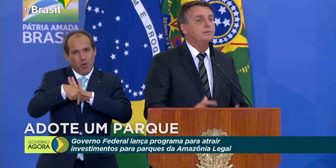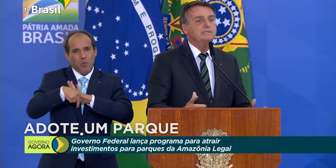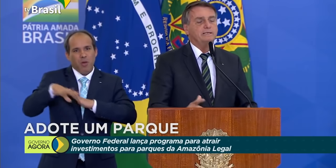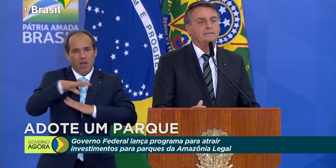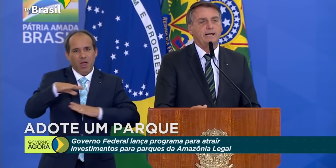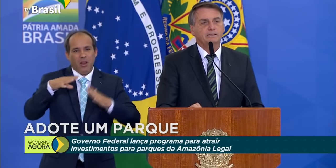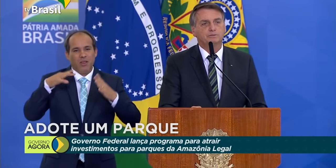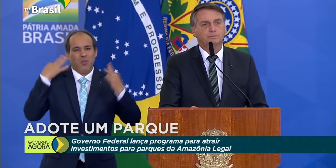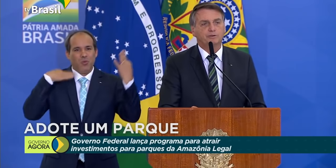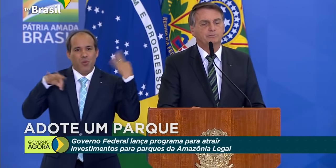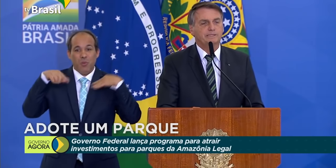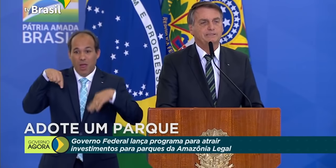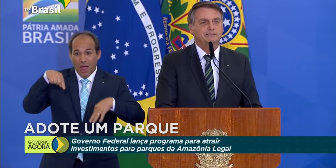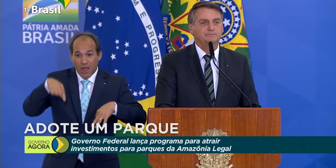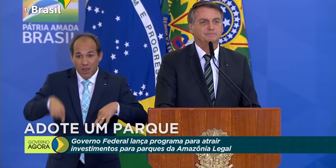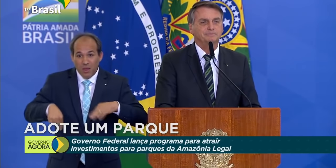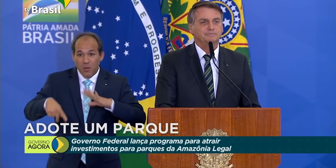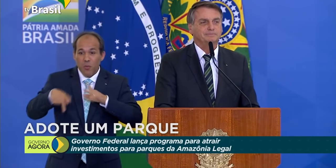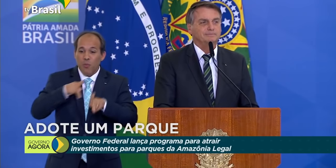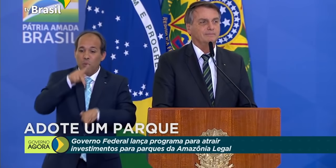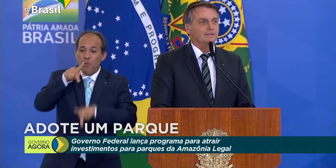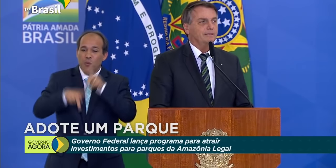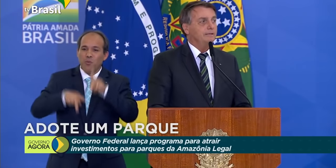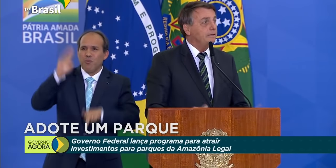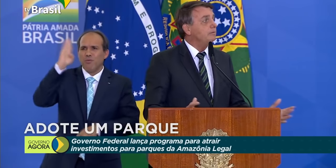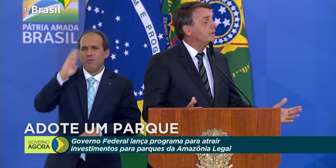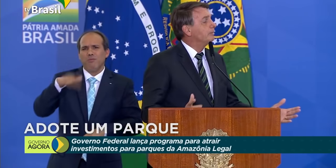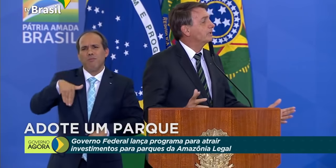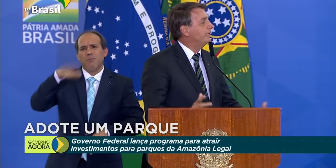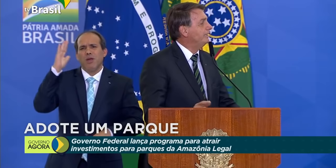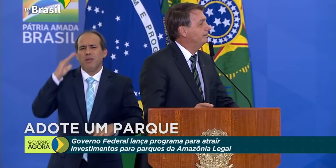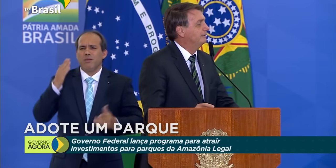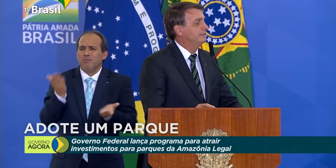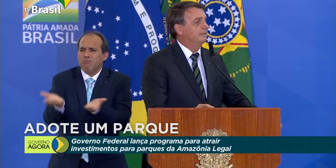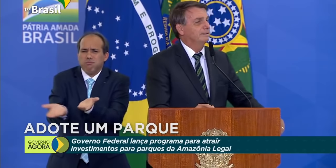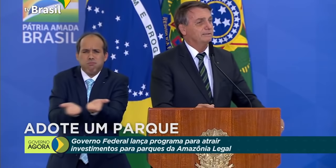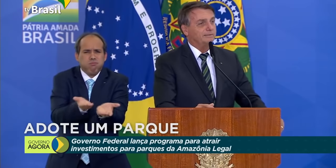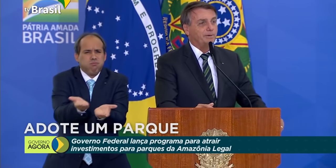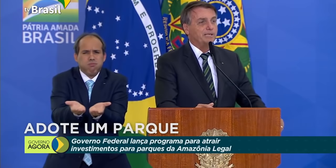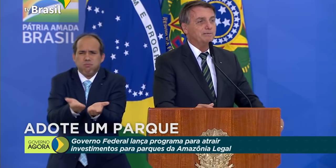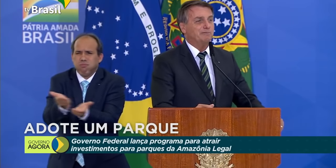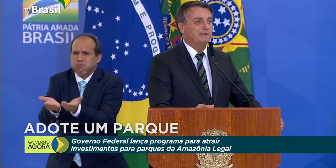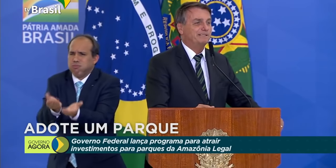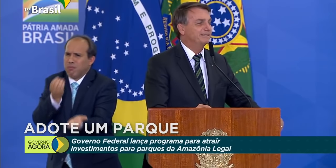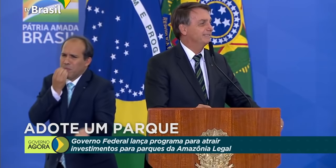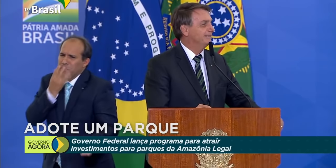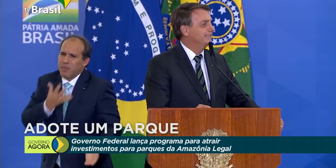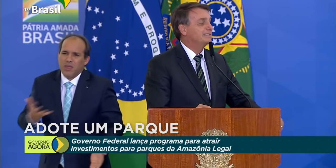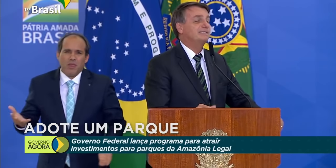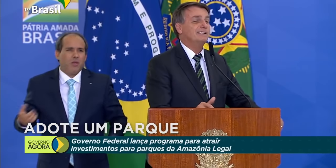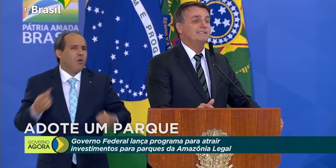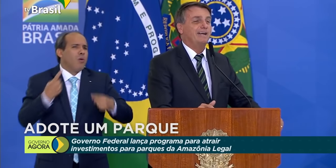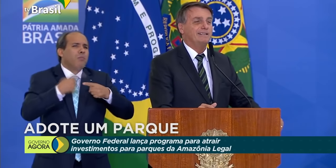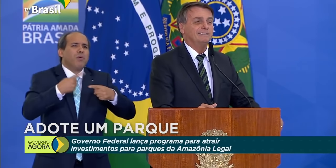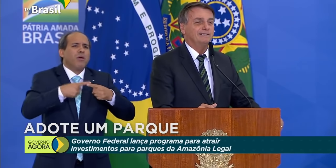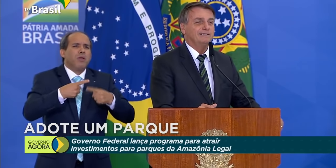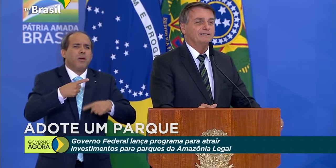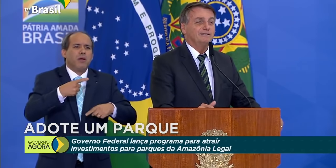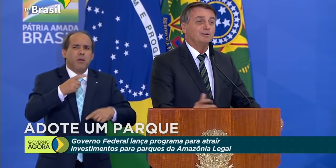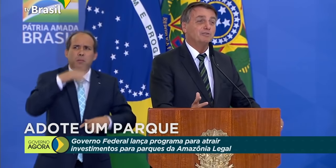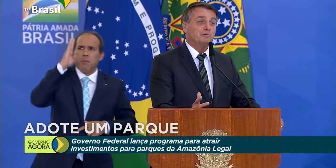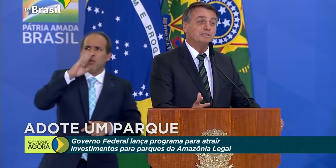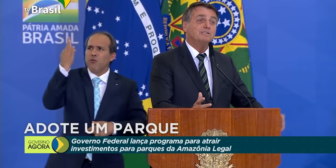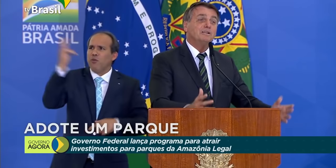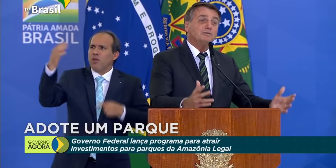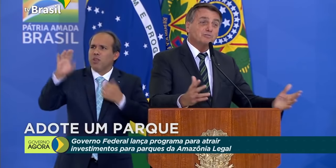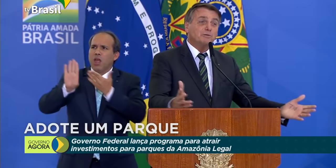a cordialidade do povo brasileiro e não tem porque Brasil e França distância